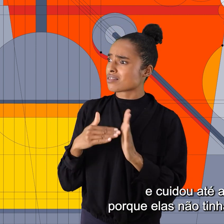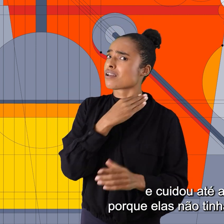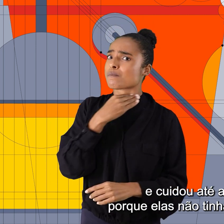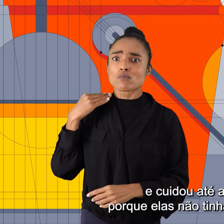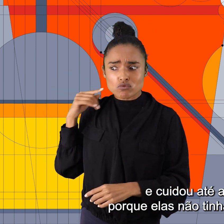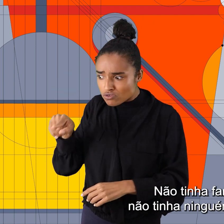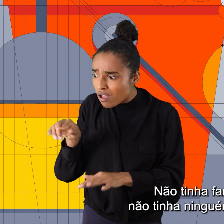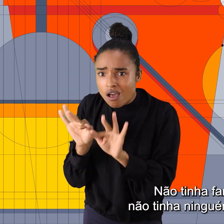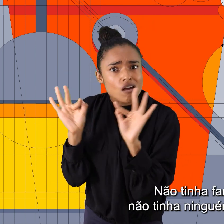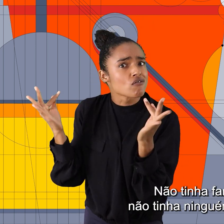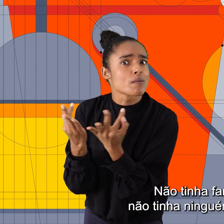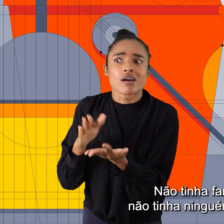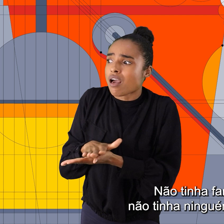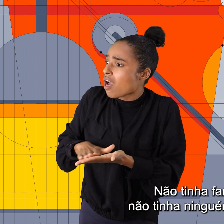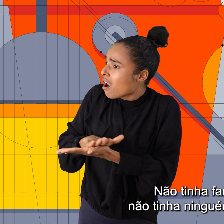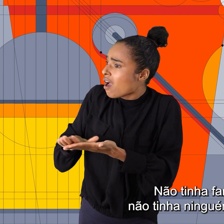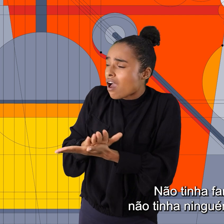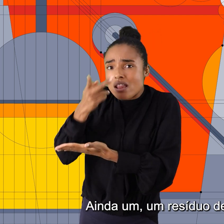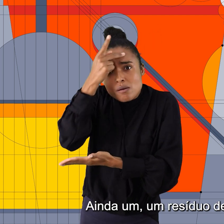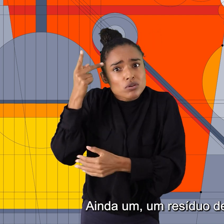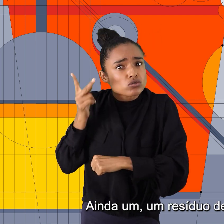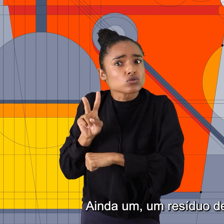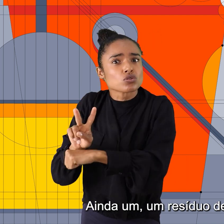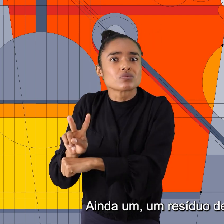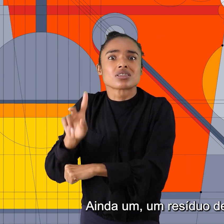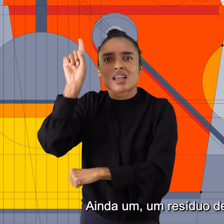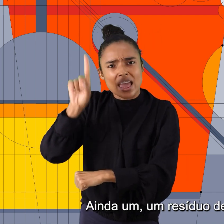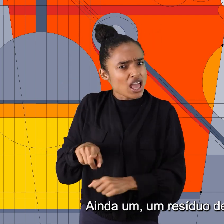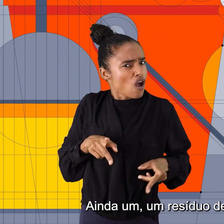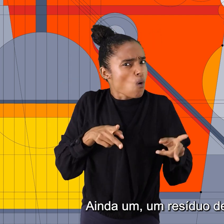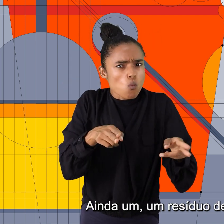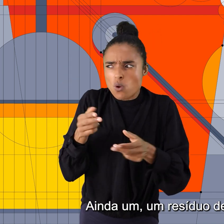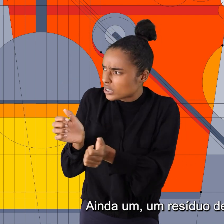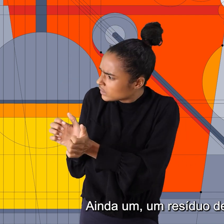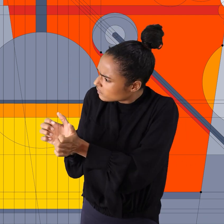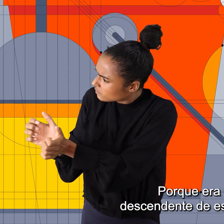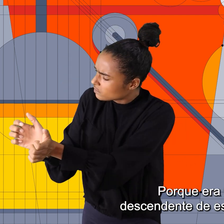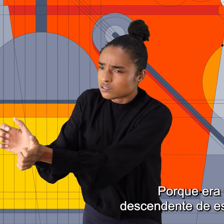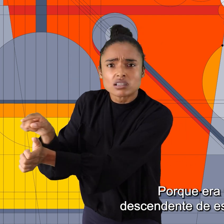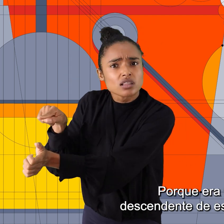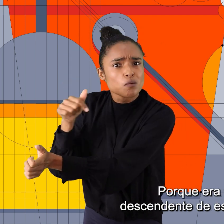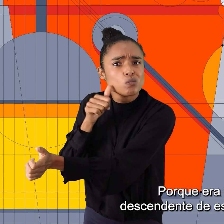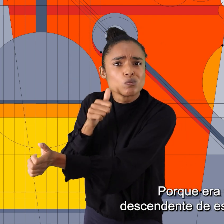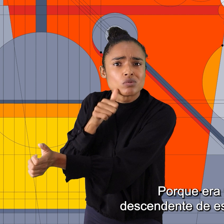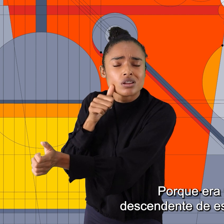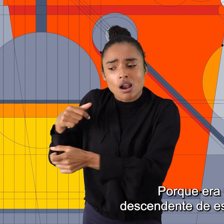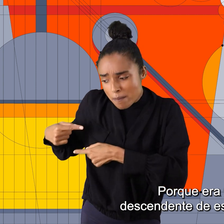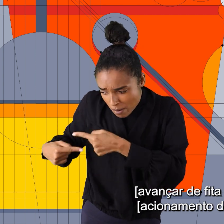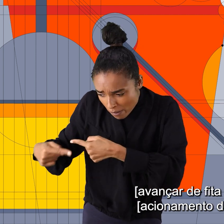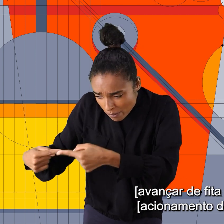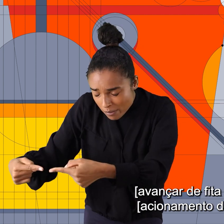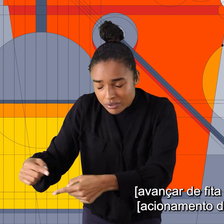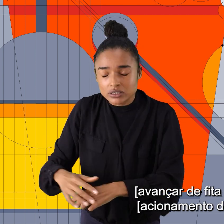porque ela não tinha condição, não tinha família, não tinha ninguém por ela. Ainda um resíduo de escravidão, né? Que é tudo descendente de escravo,